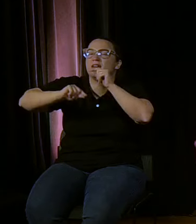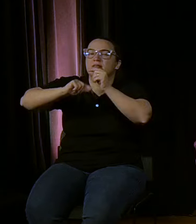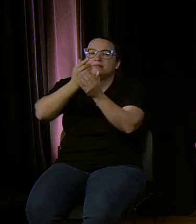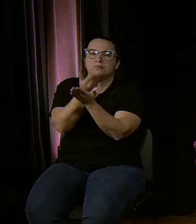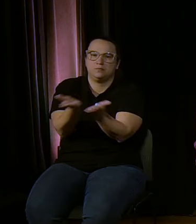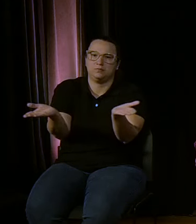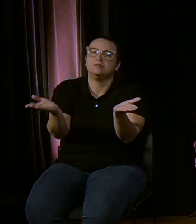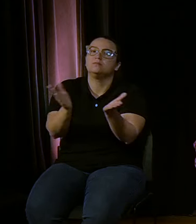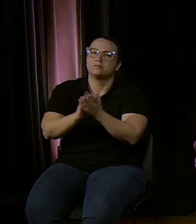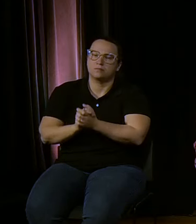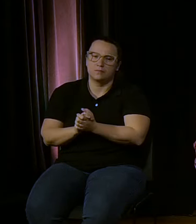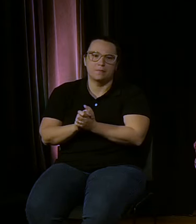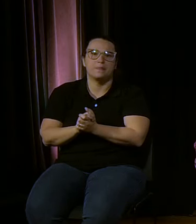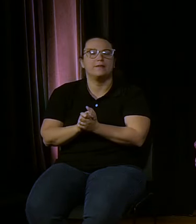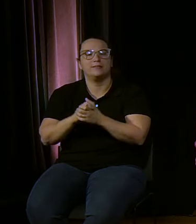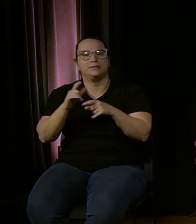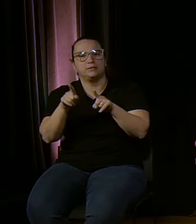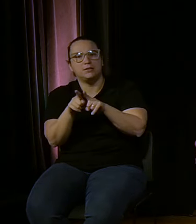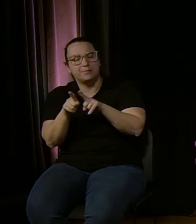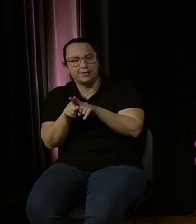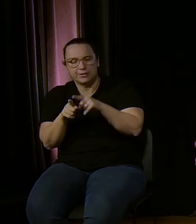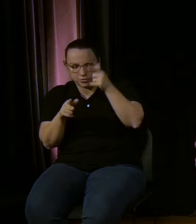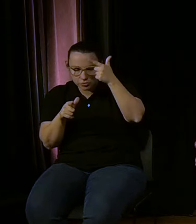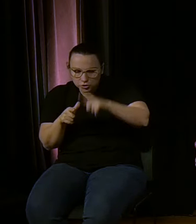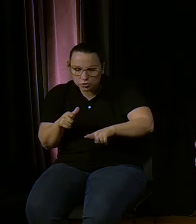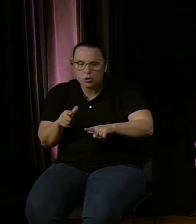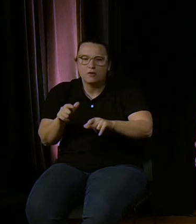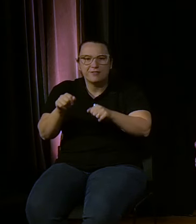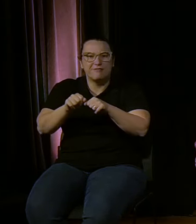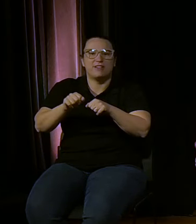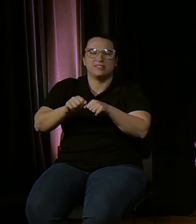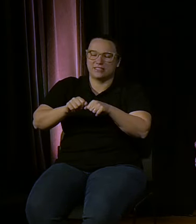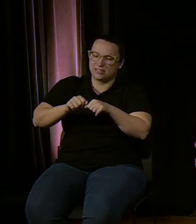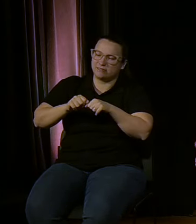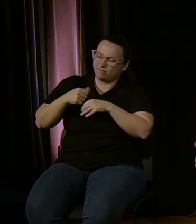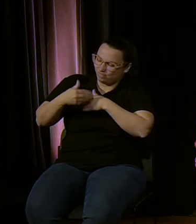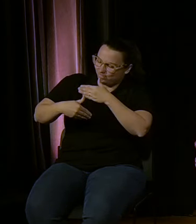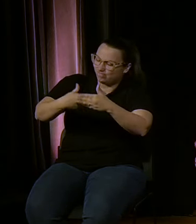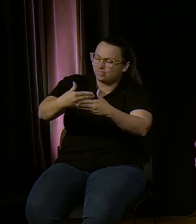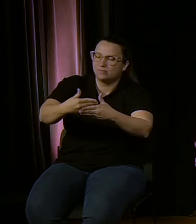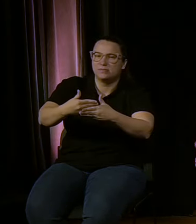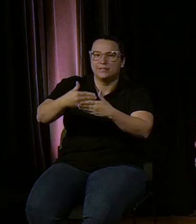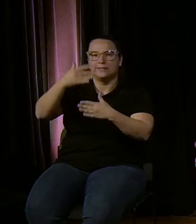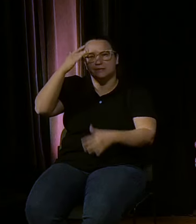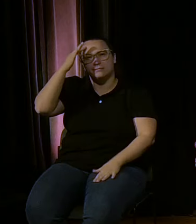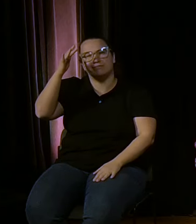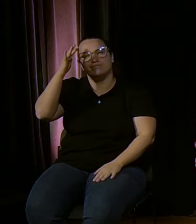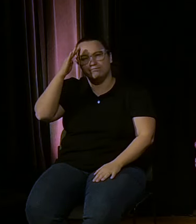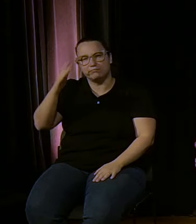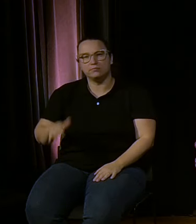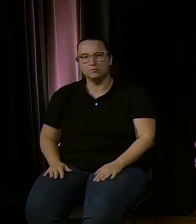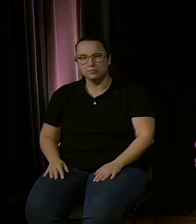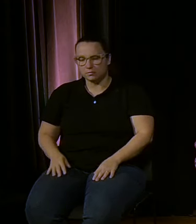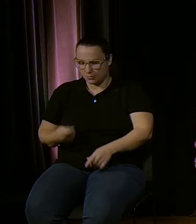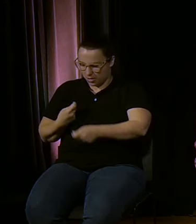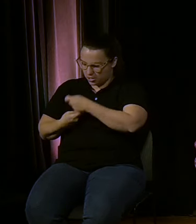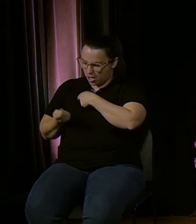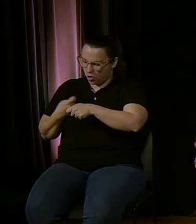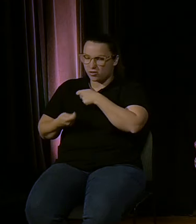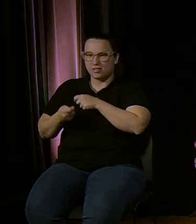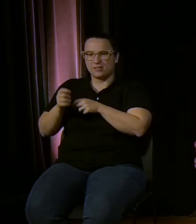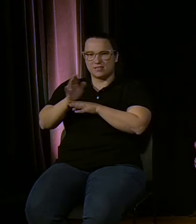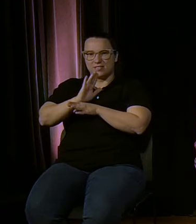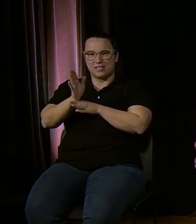imagem e, através disso, reconstruir essa imagem. E se a gente olha e tenta entender também essas negociações do cinema